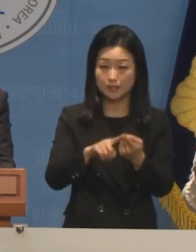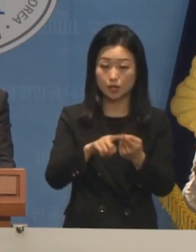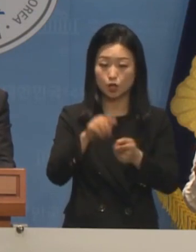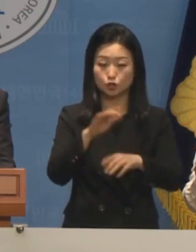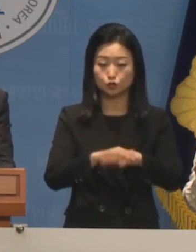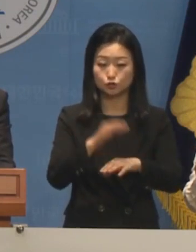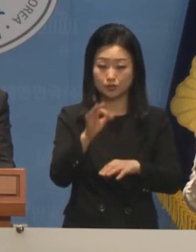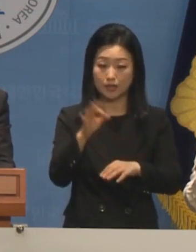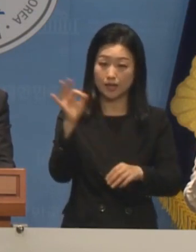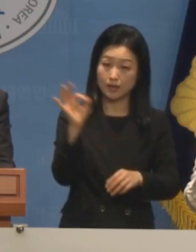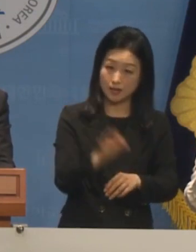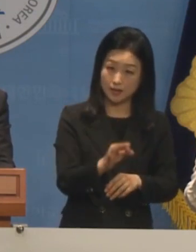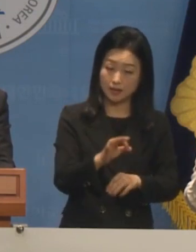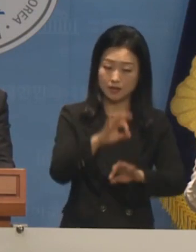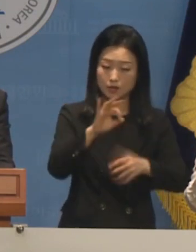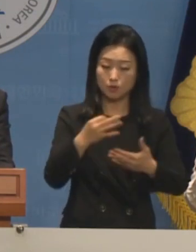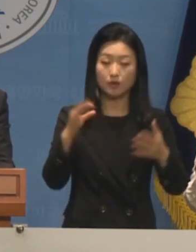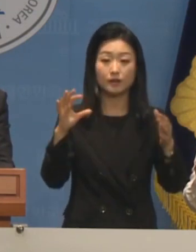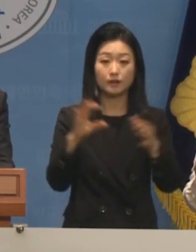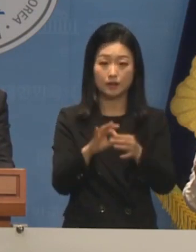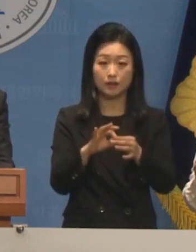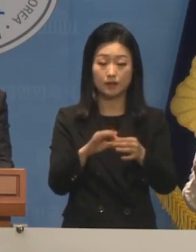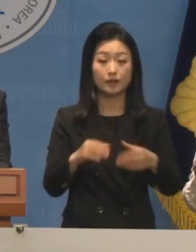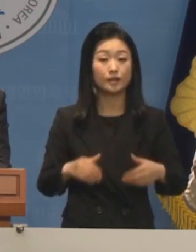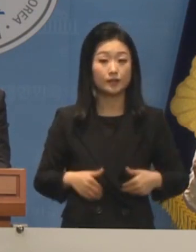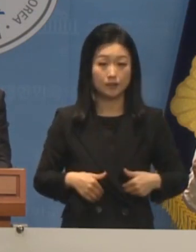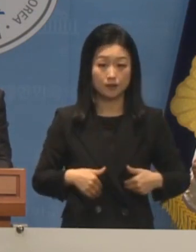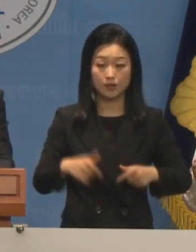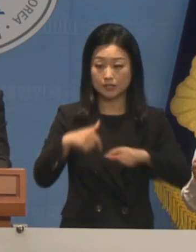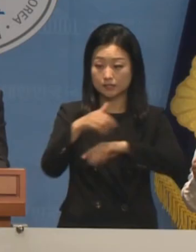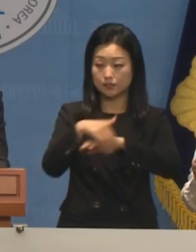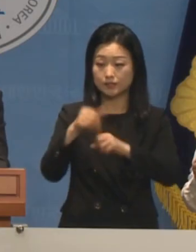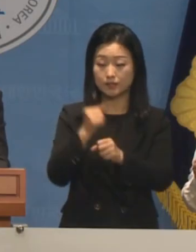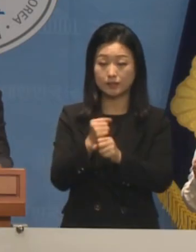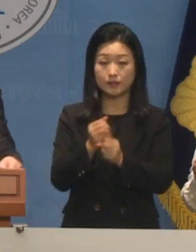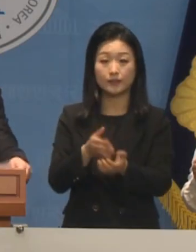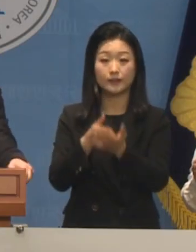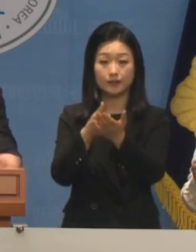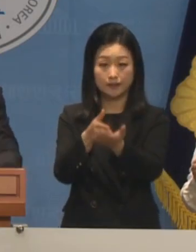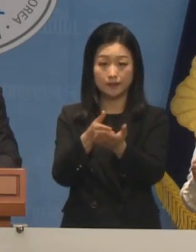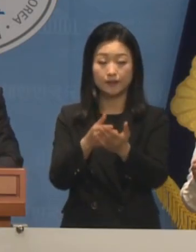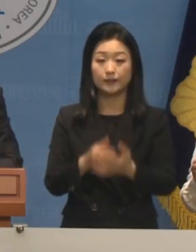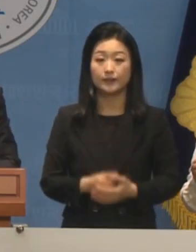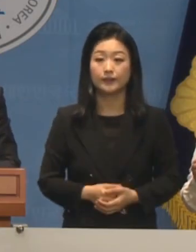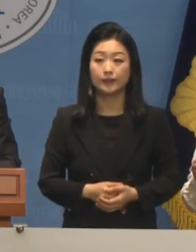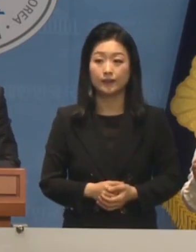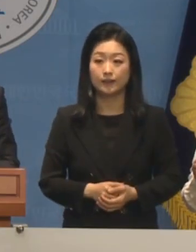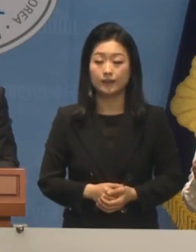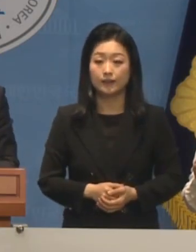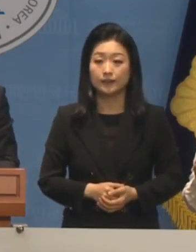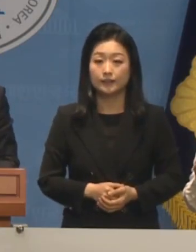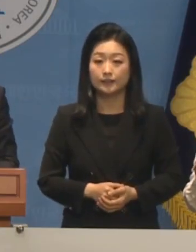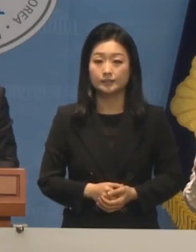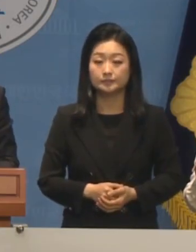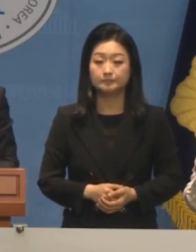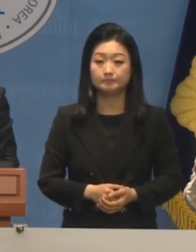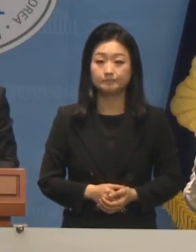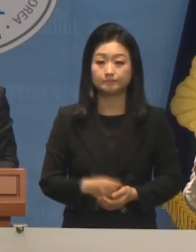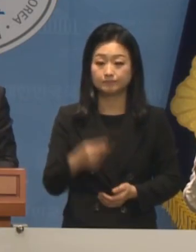적용되고 인건비로 연계되어야 하는 정책도 실행되어야 된다고 봅니다